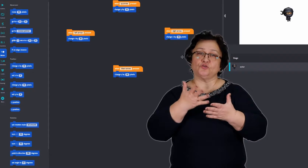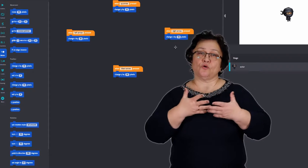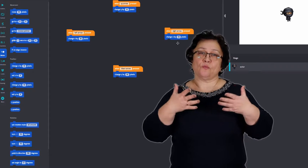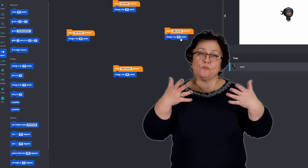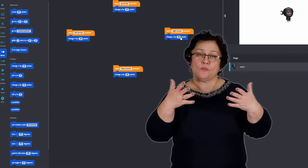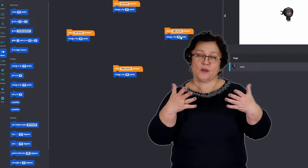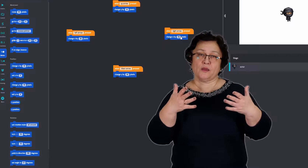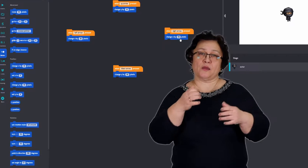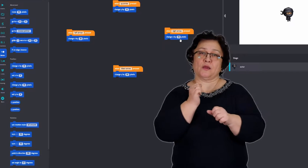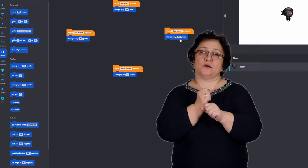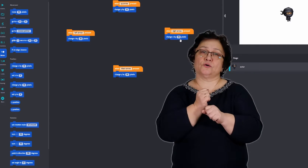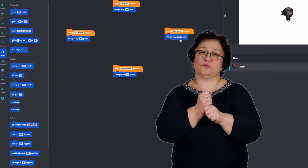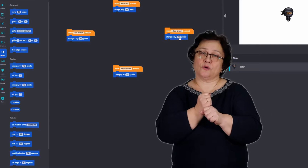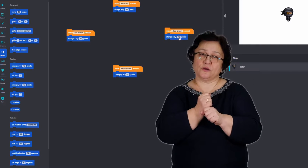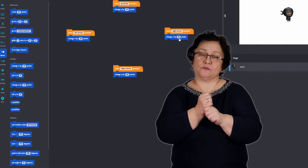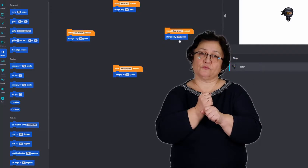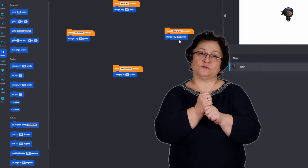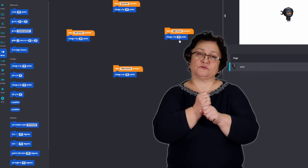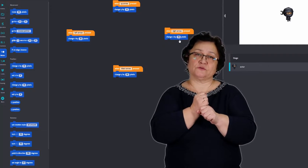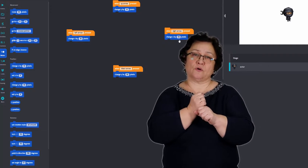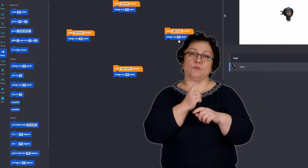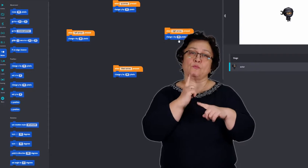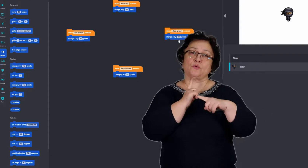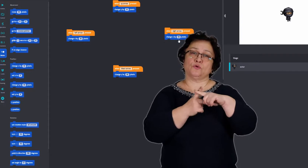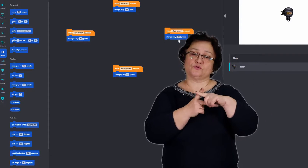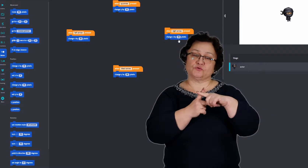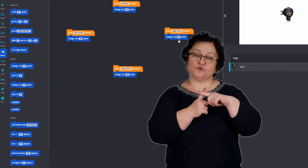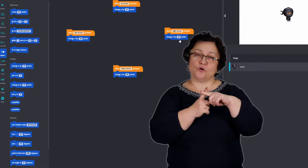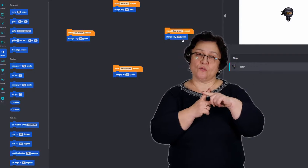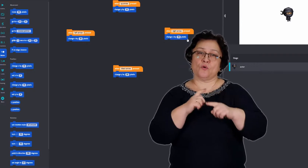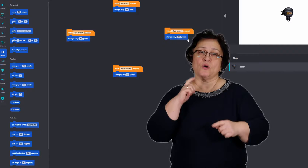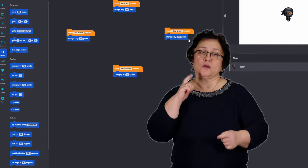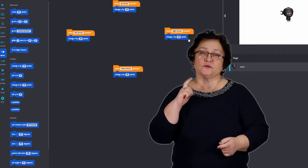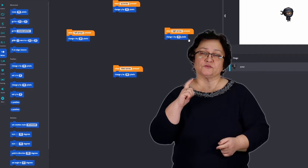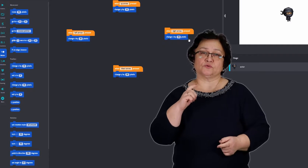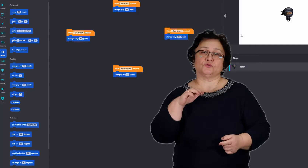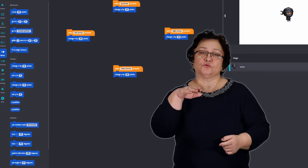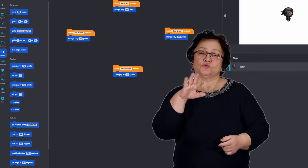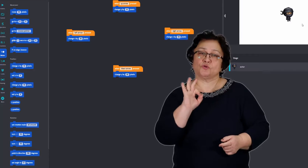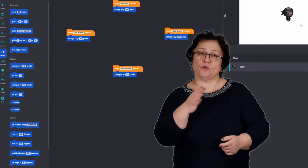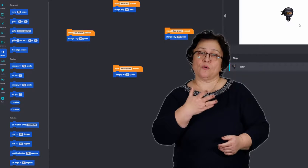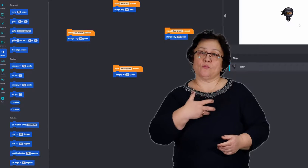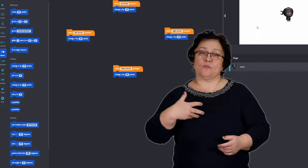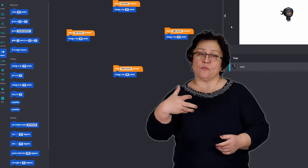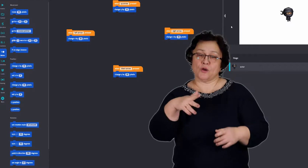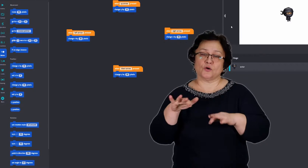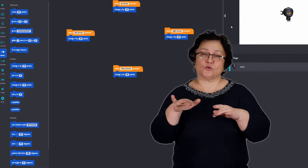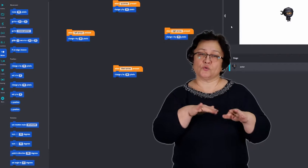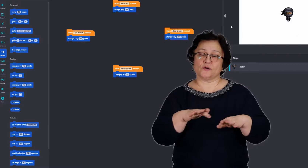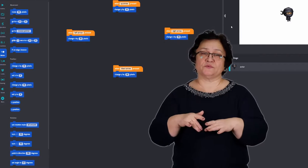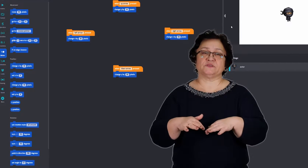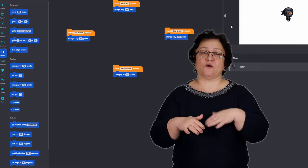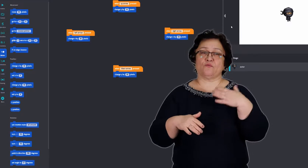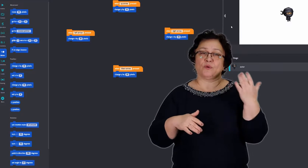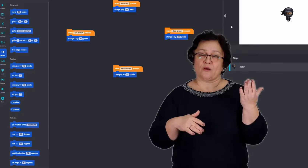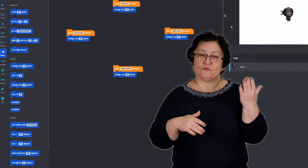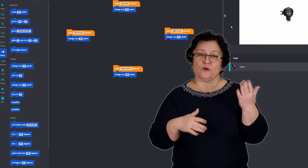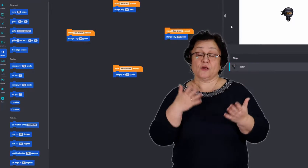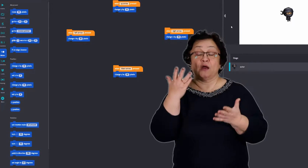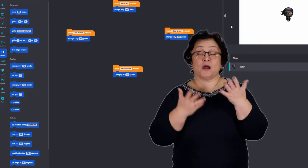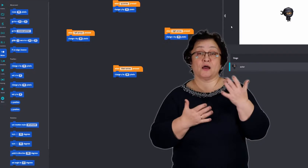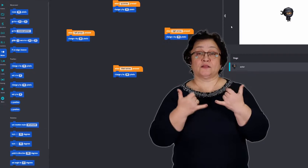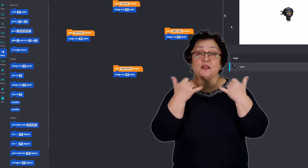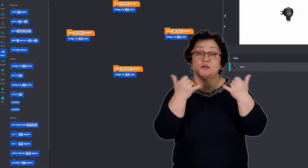рухаємося з плюсиком по x, то ми рухаємося вправо. А для того, щоб